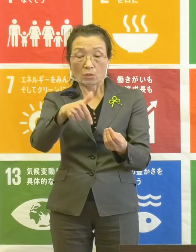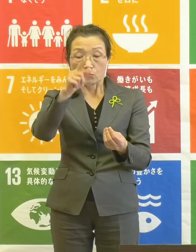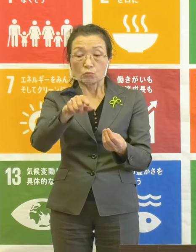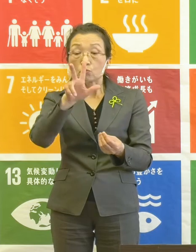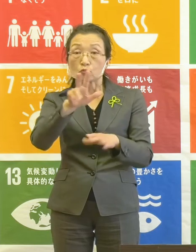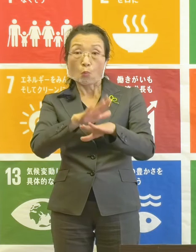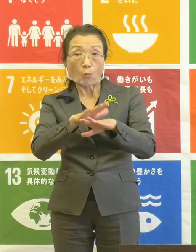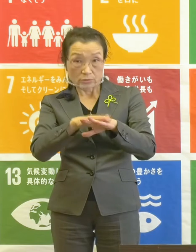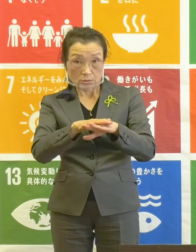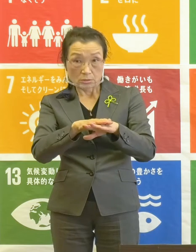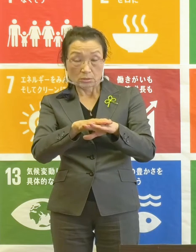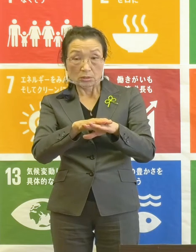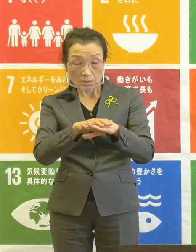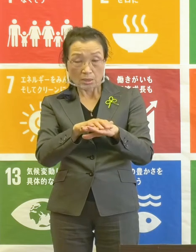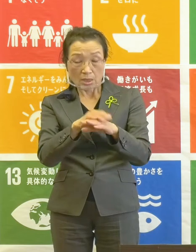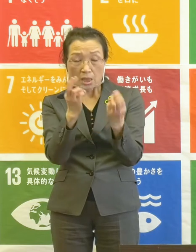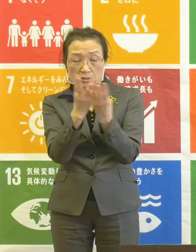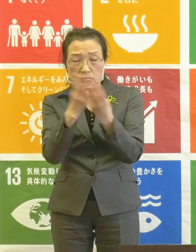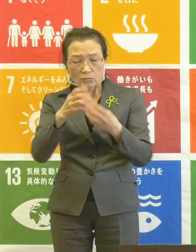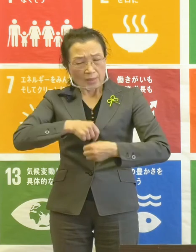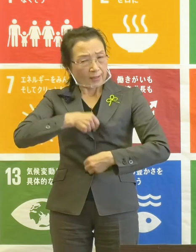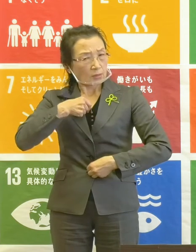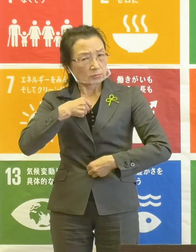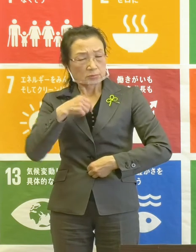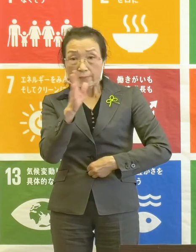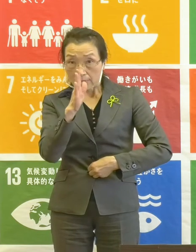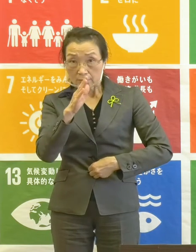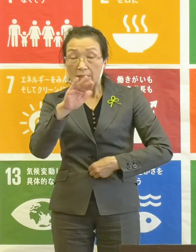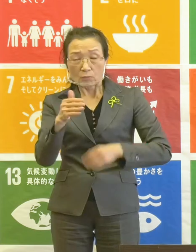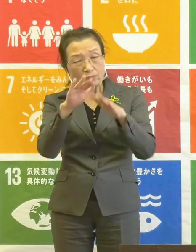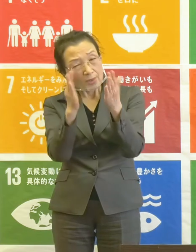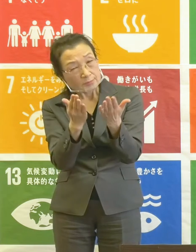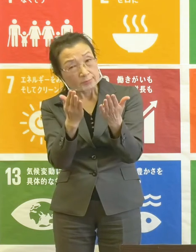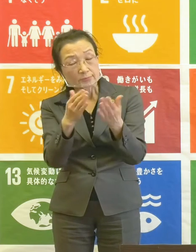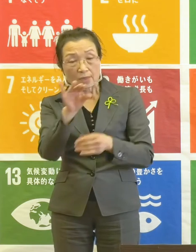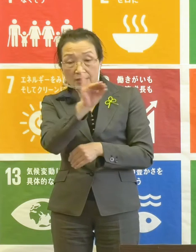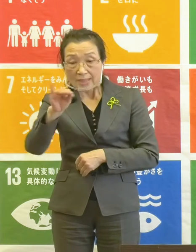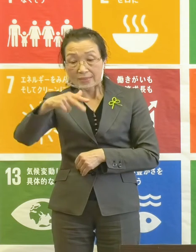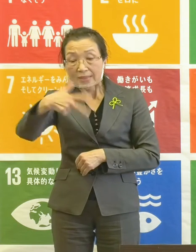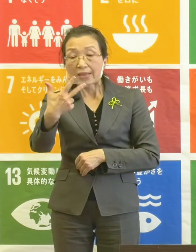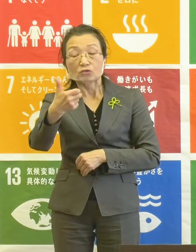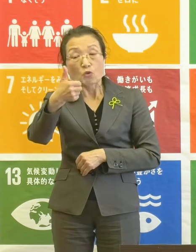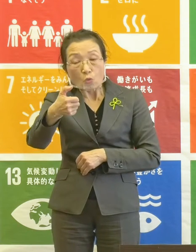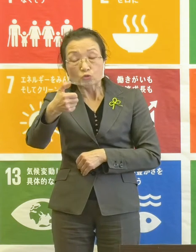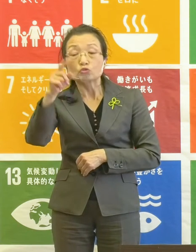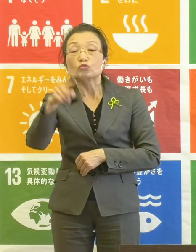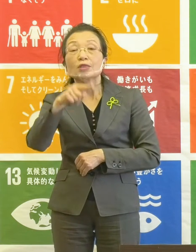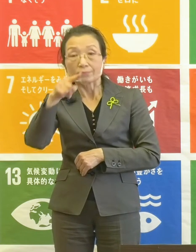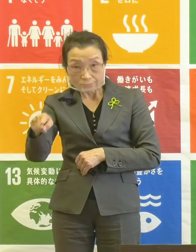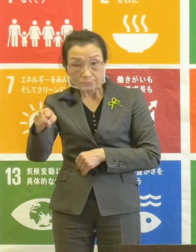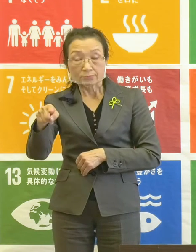ので、正確な人数は分かりませんが、約1750人分だそうです